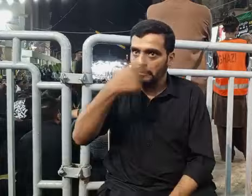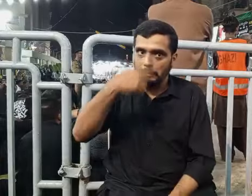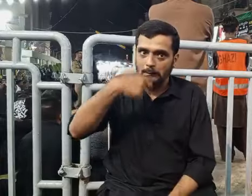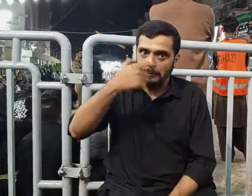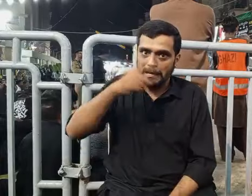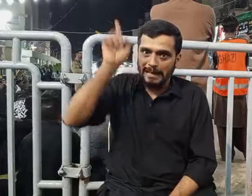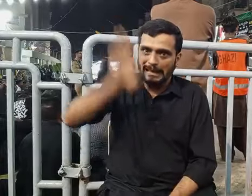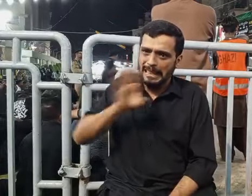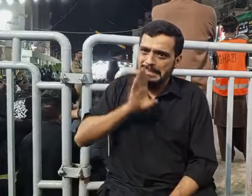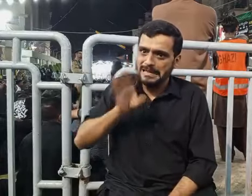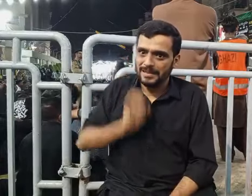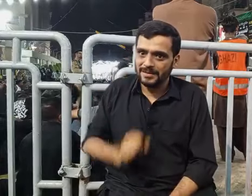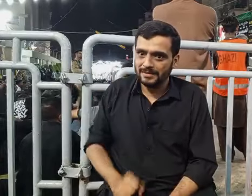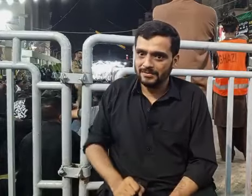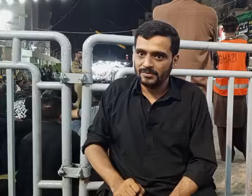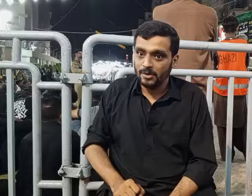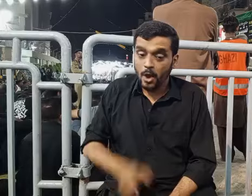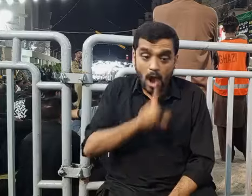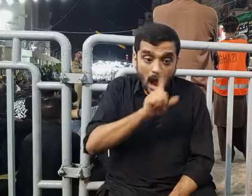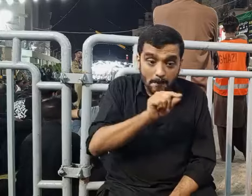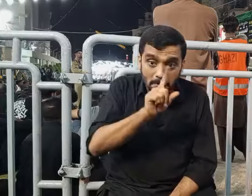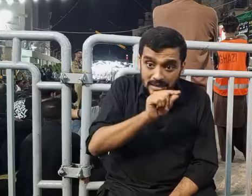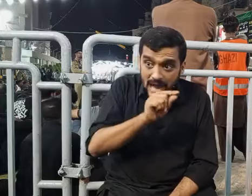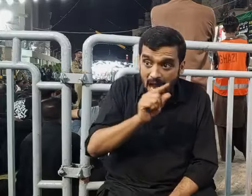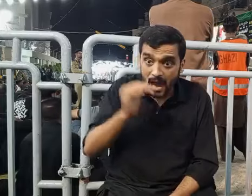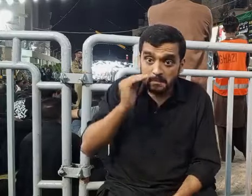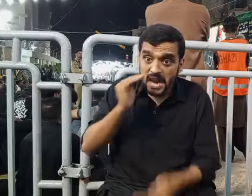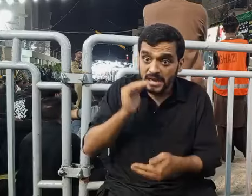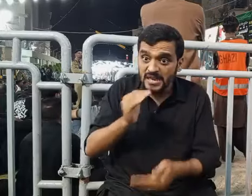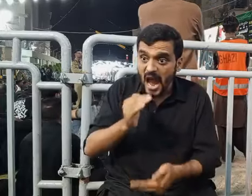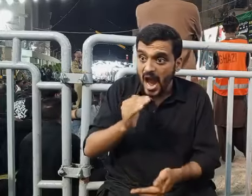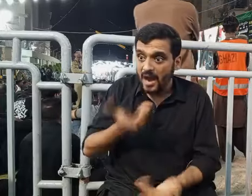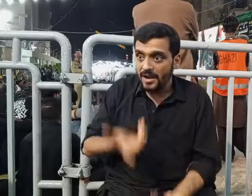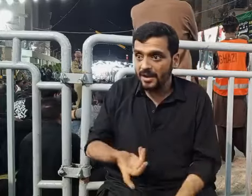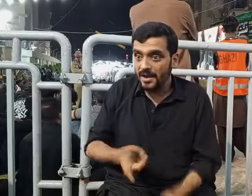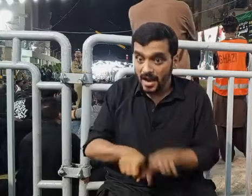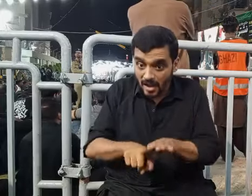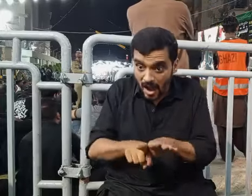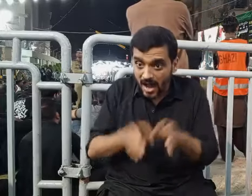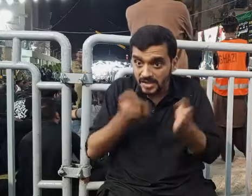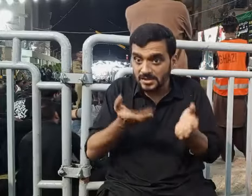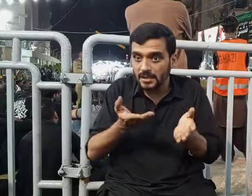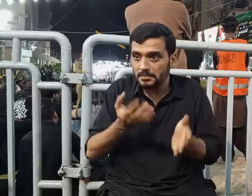تو ایک طرف اپنے بیٹے کا لاشا رکھا، ایک طرف بھائی کا بیٹا رکھا،